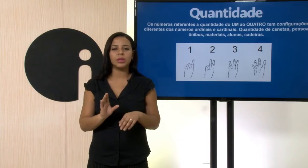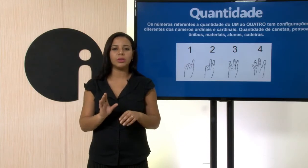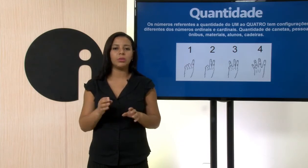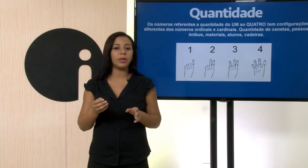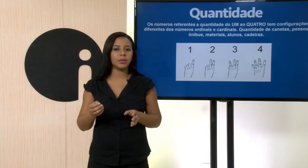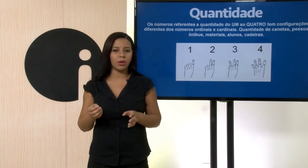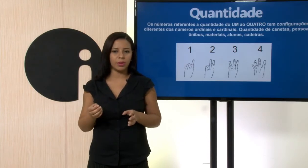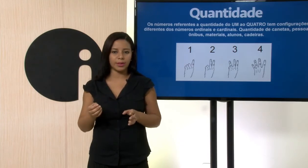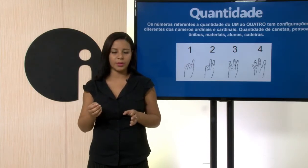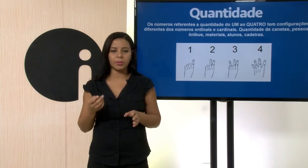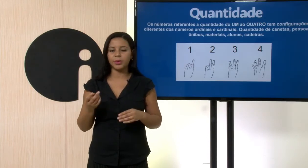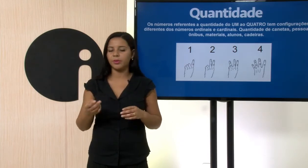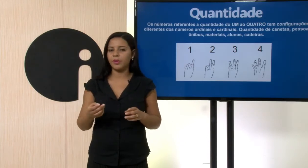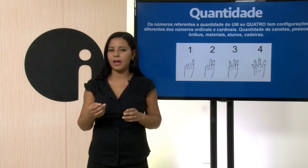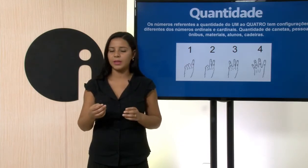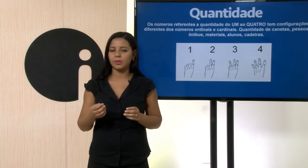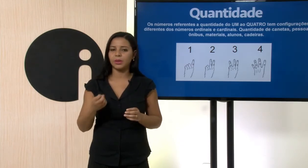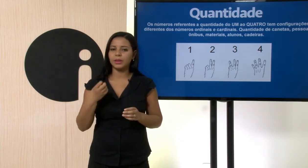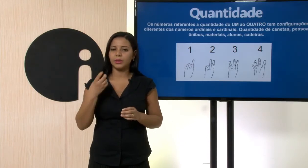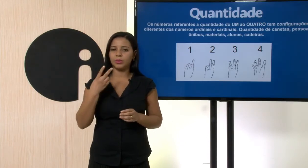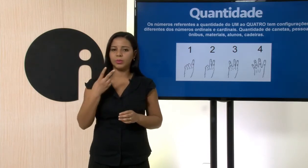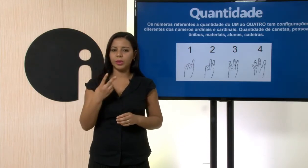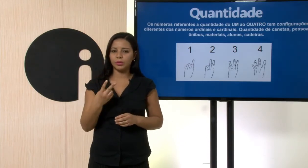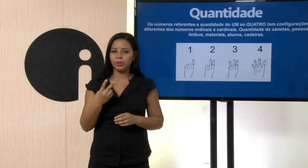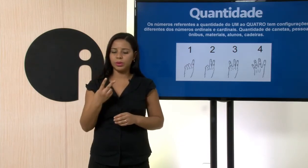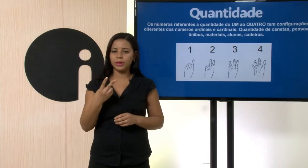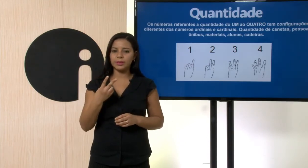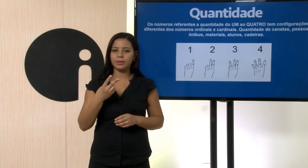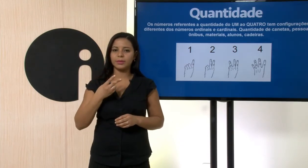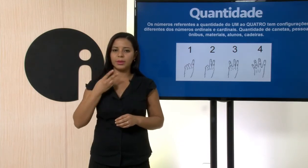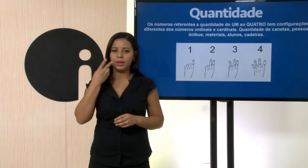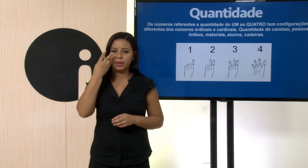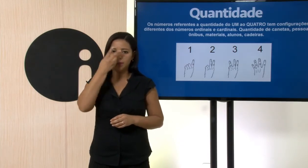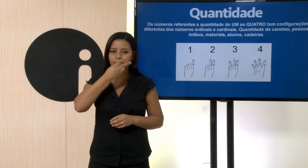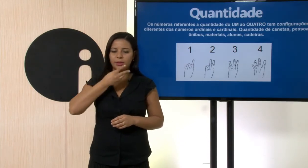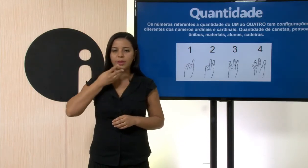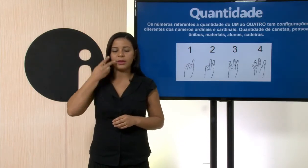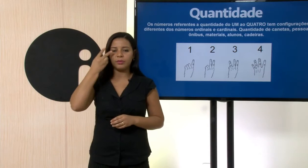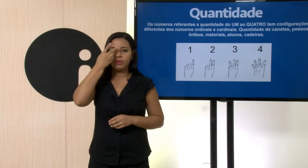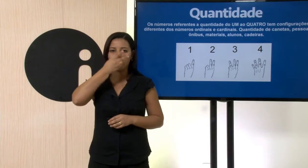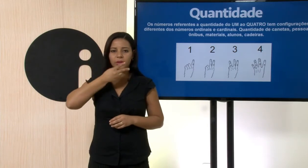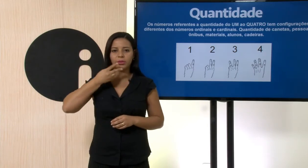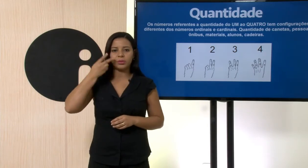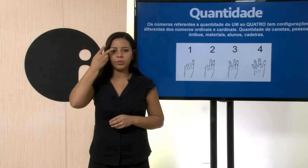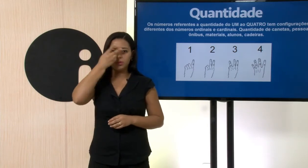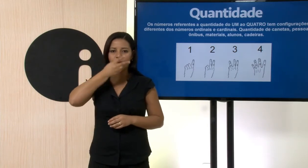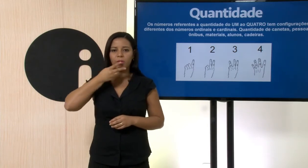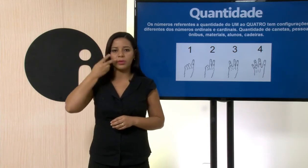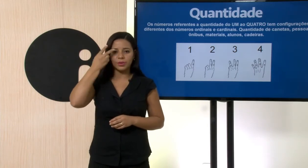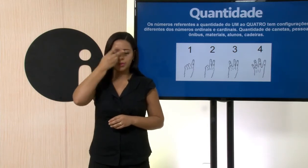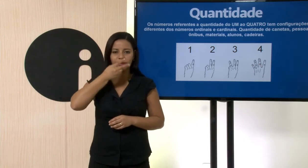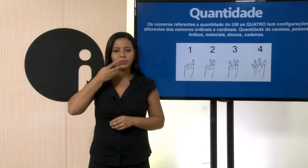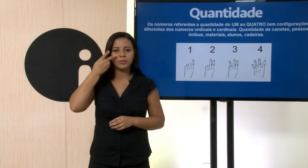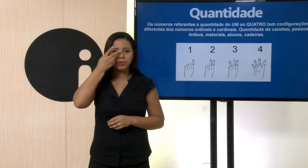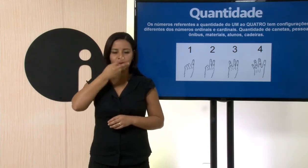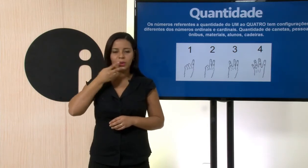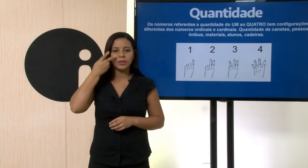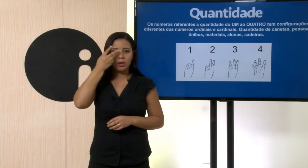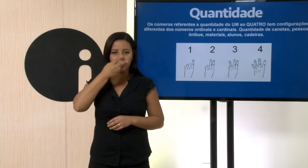de 2 horas. Como que eu faço? Então, número 2 e em volta do rosto. 2